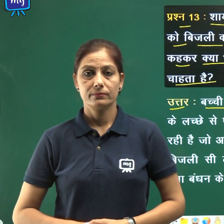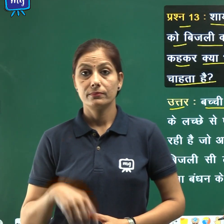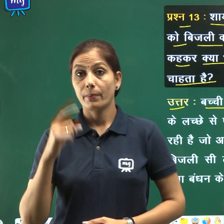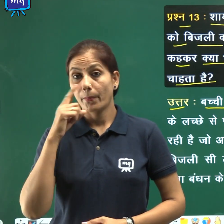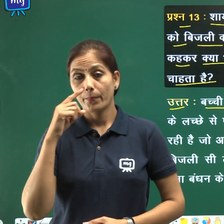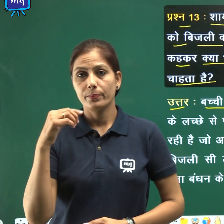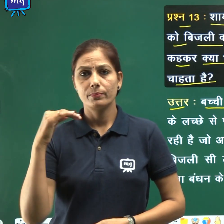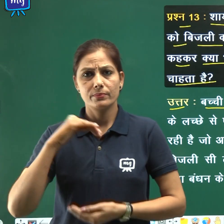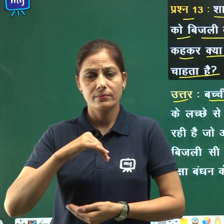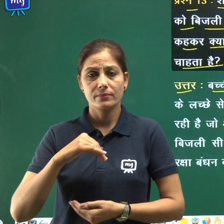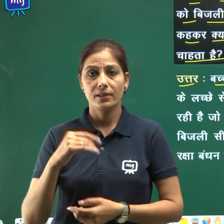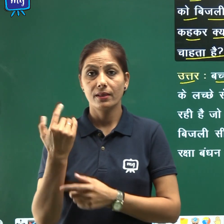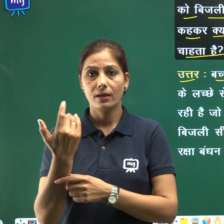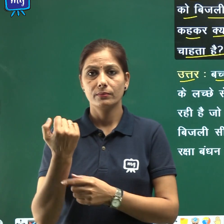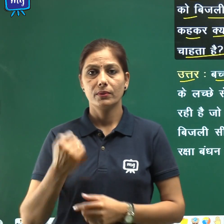में